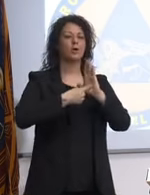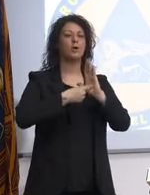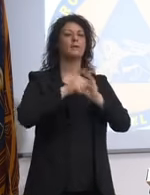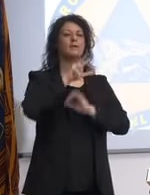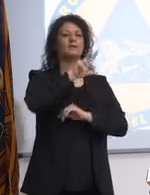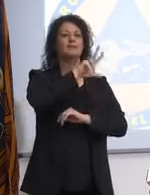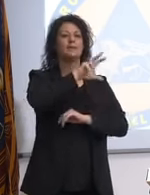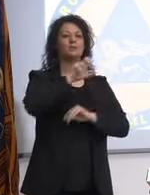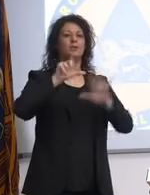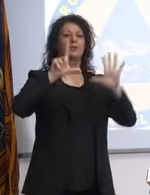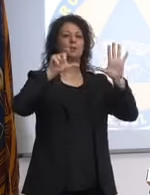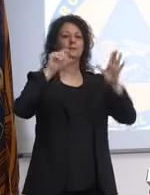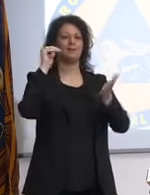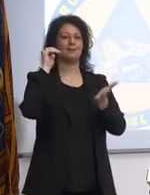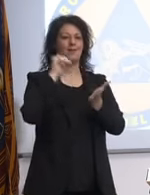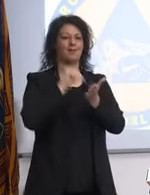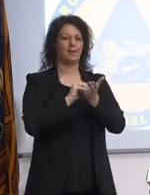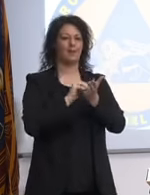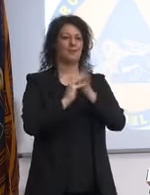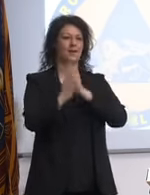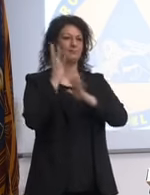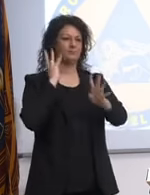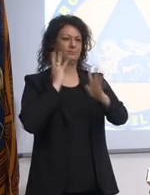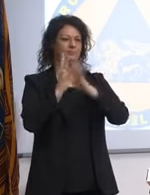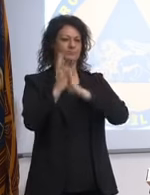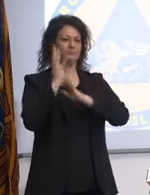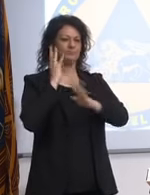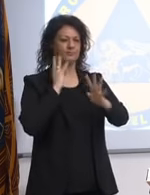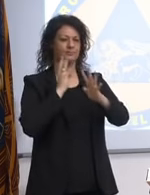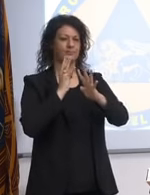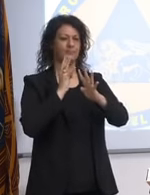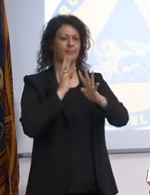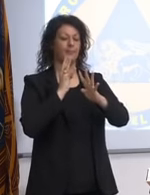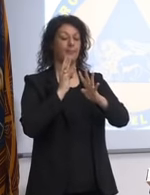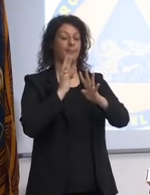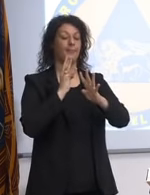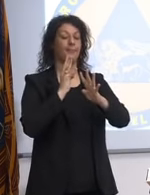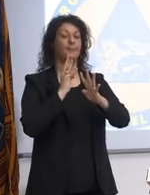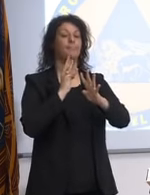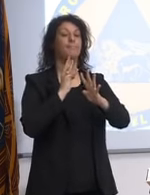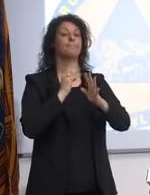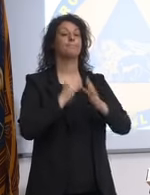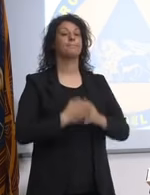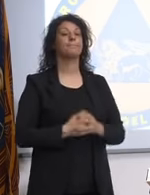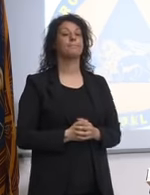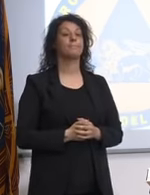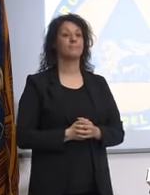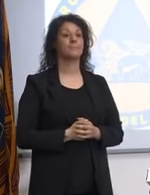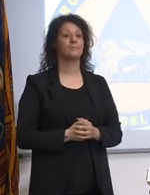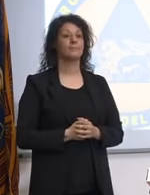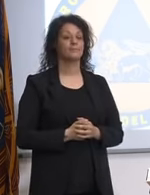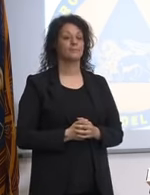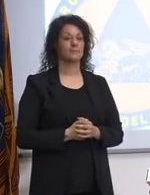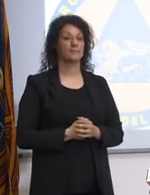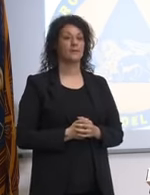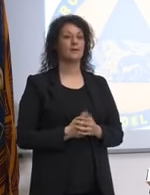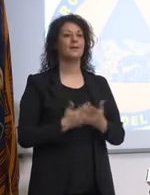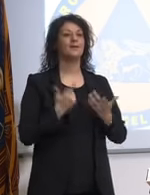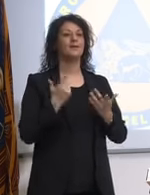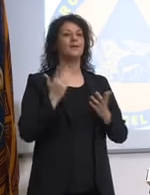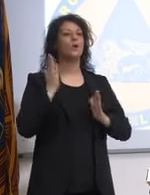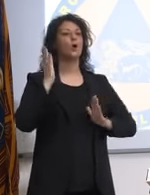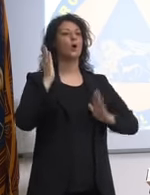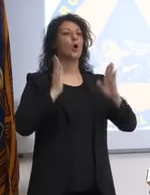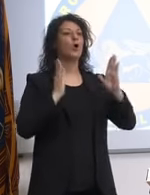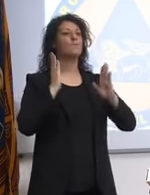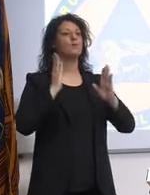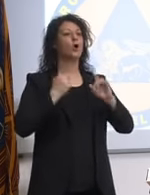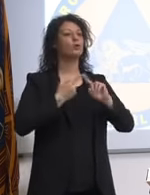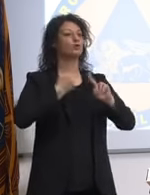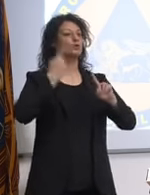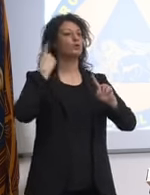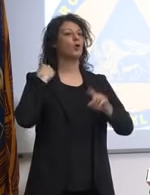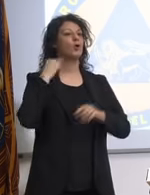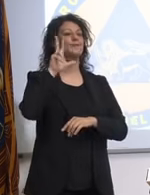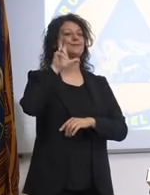5.370.000. Però se vi interessa, rispetto al lunedì, diciamo, meno trafficato, che era il 30